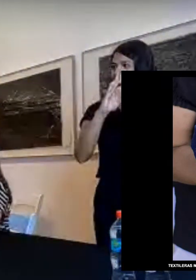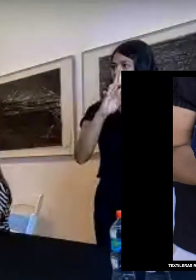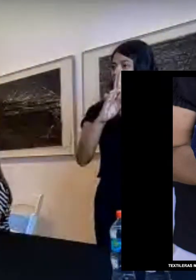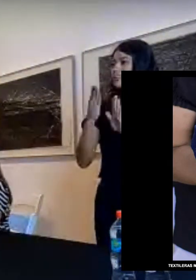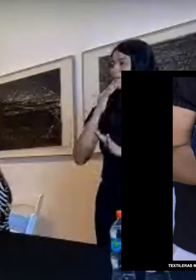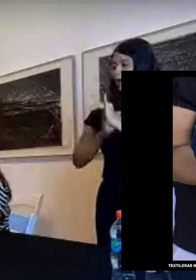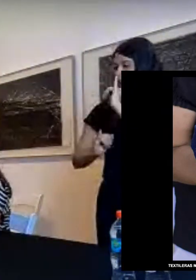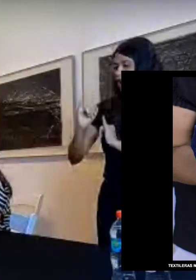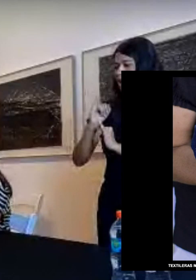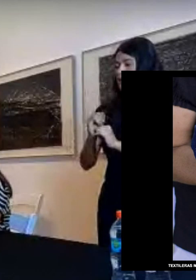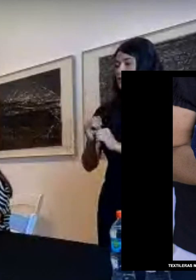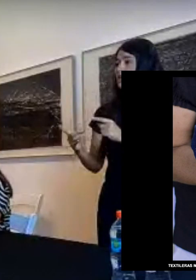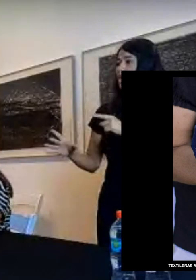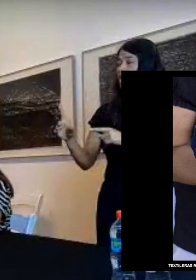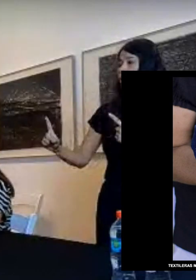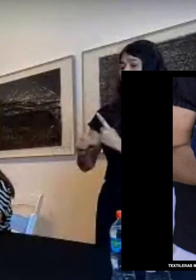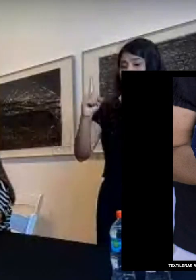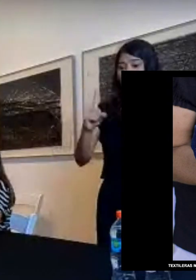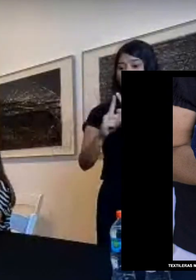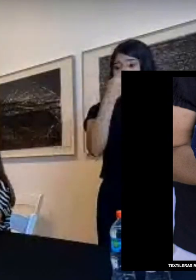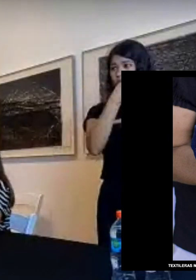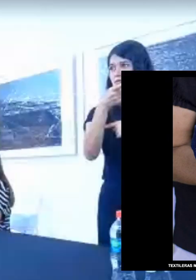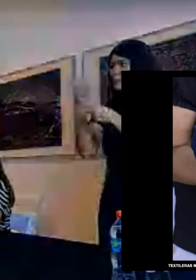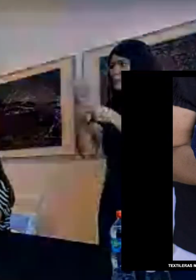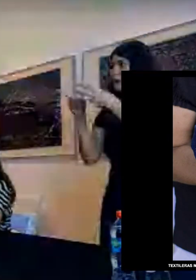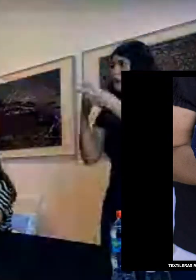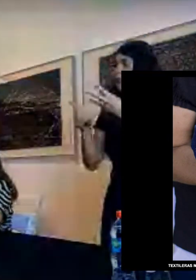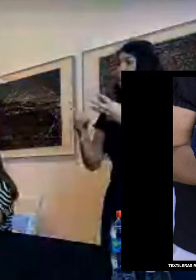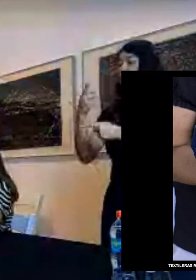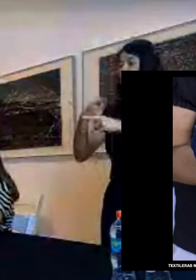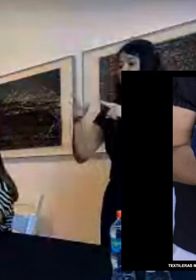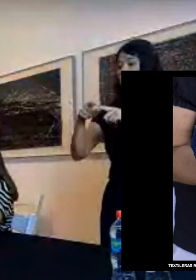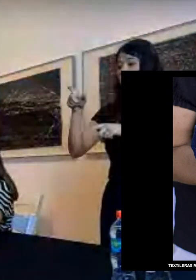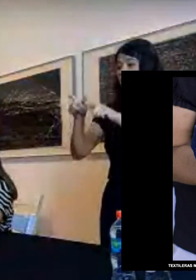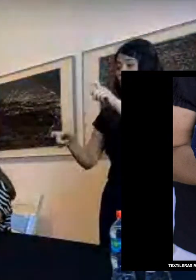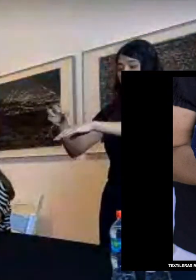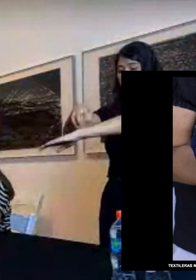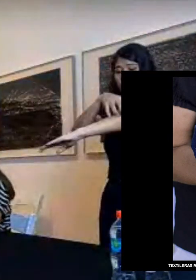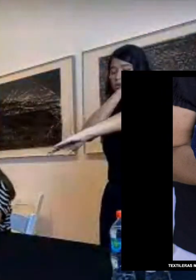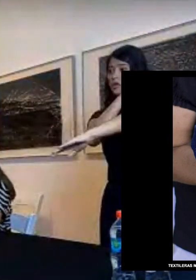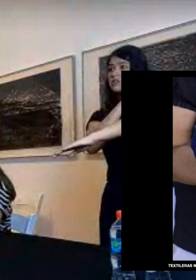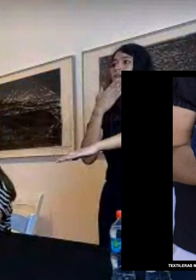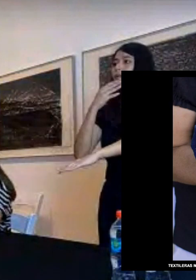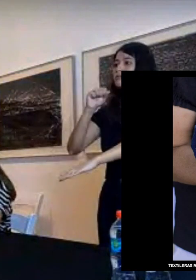línea, encuentros semanales donde distintas personas de distintas regiones y de Santiago